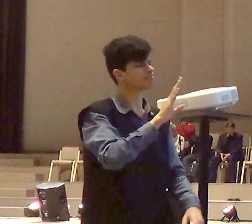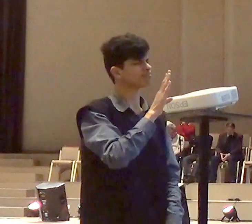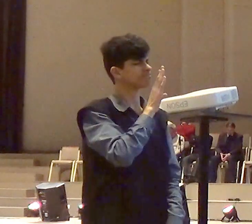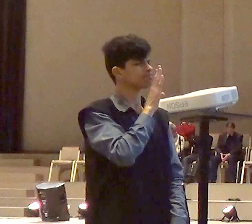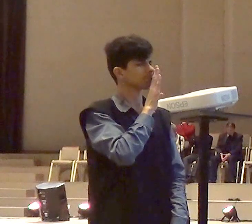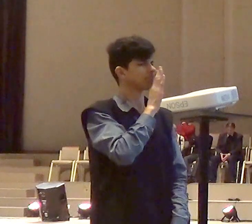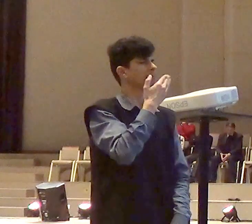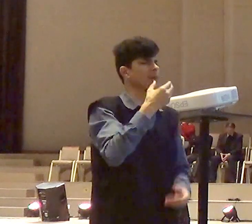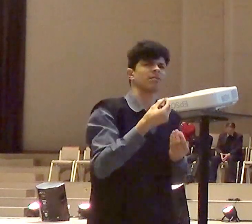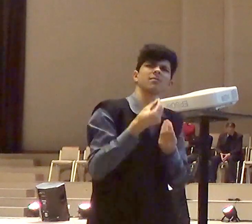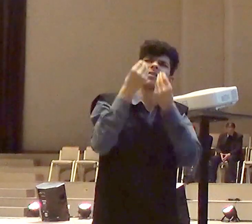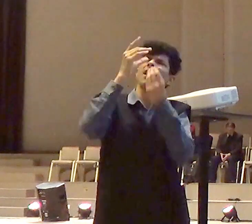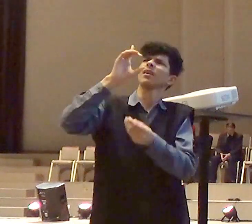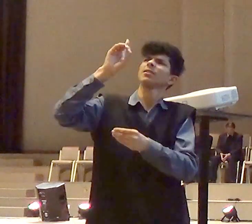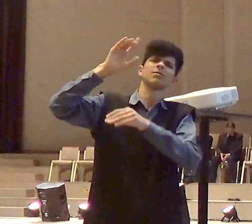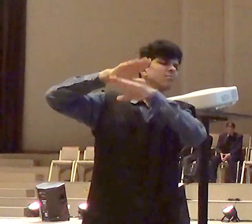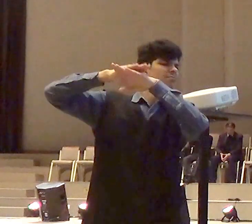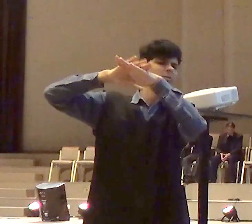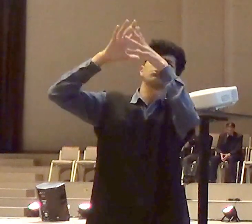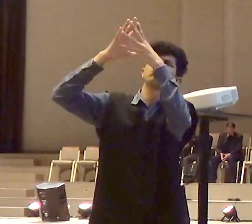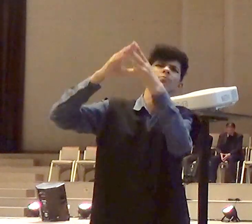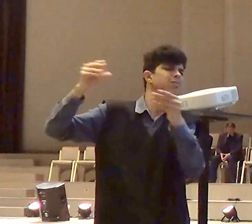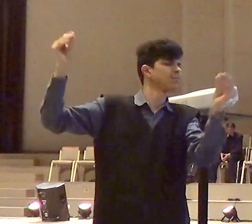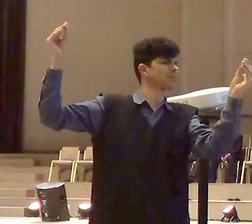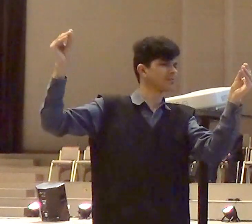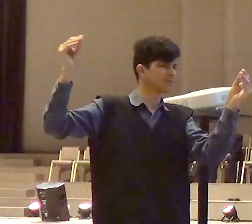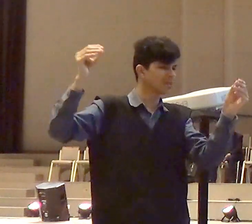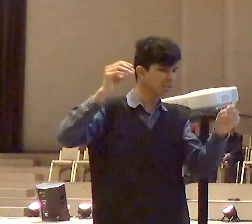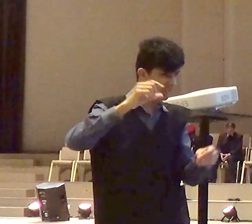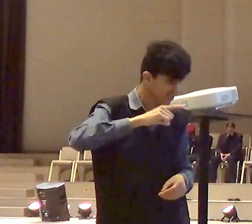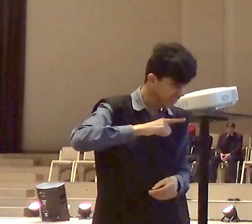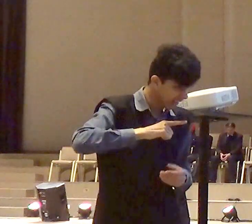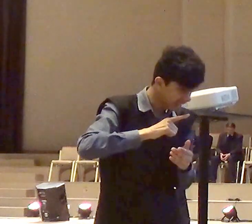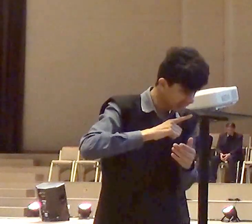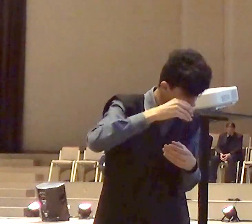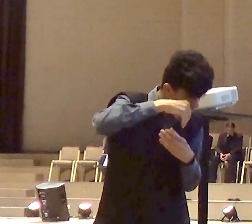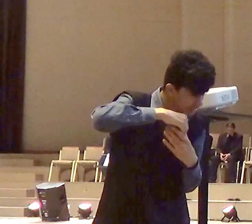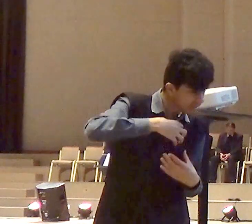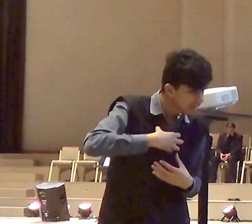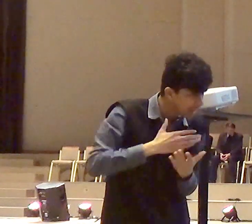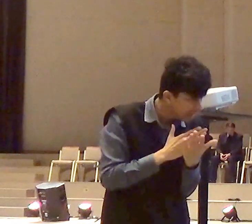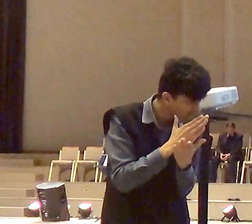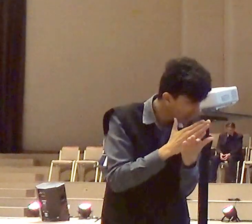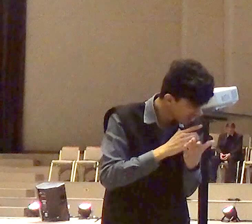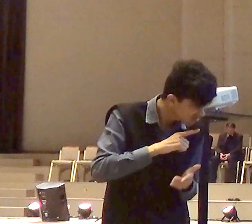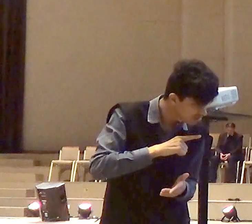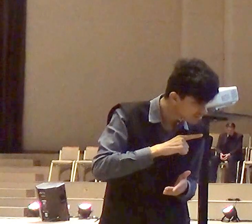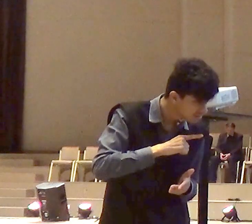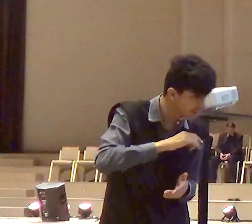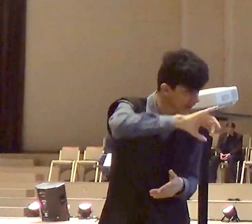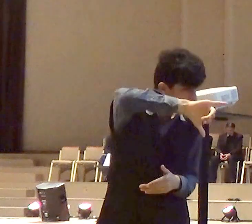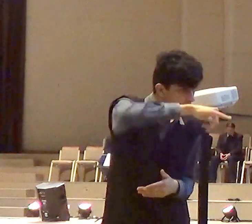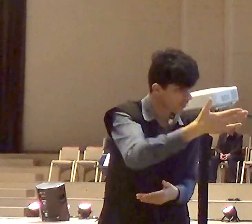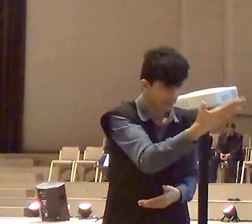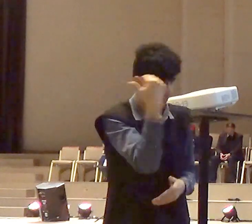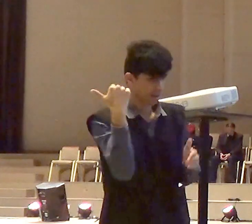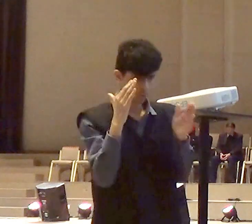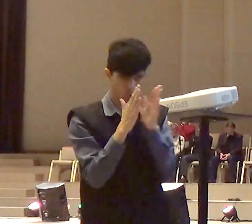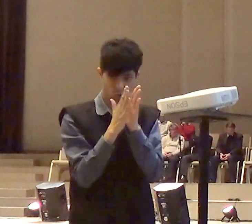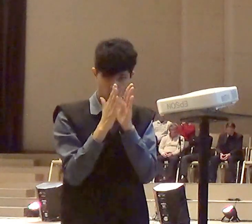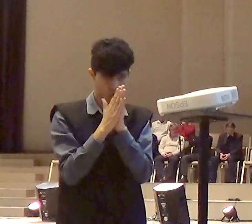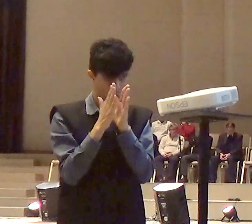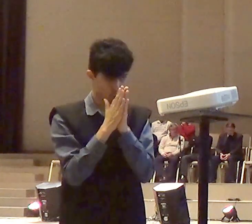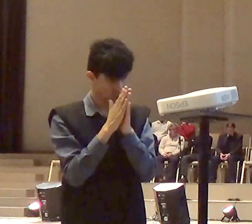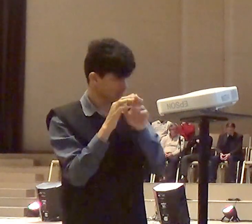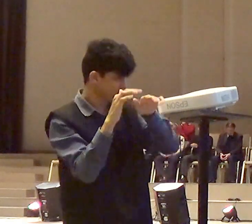sua alma Então eu queria convidar você para sair do teu lugar vim aqui para frente para a gente orar juntos você que tá lá em cima na galeria começa a descer